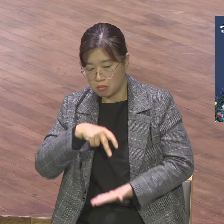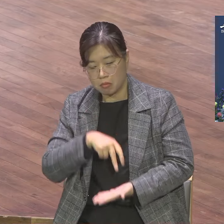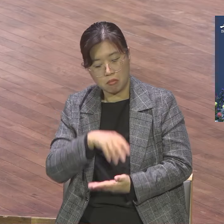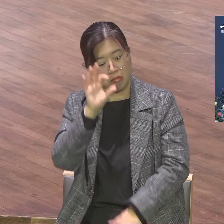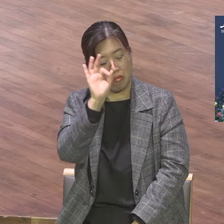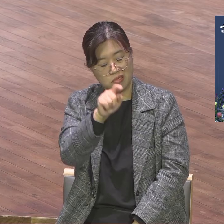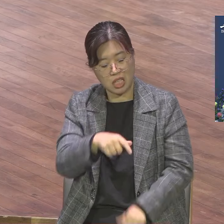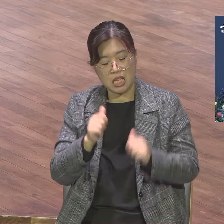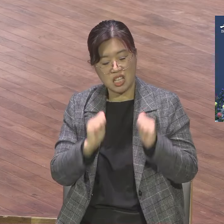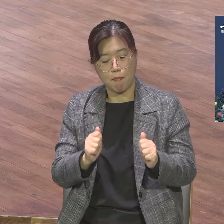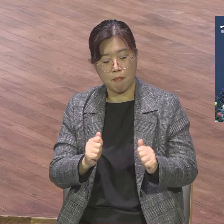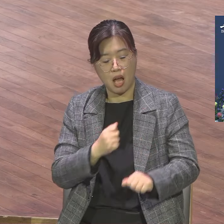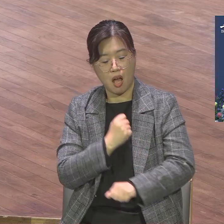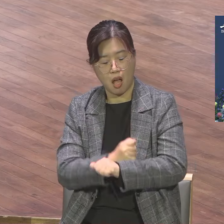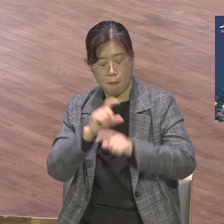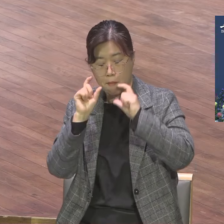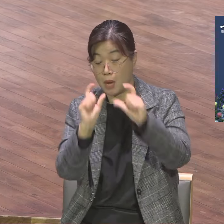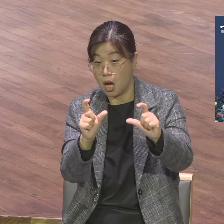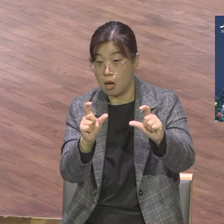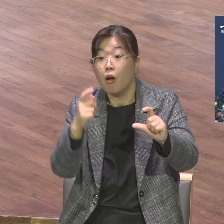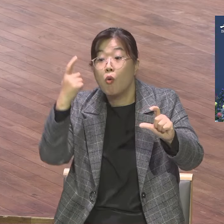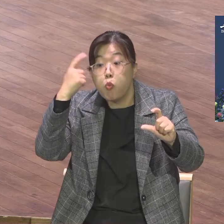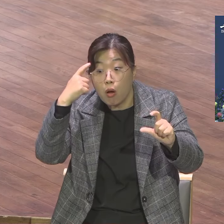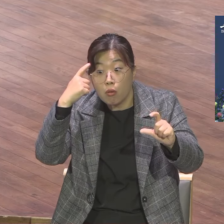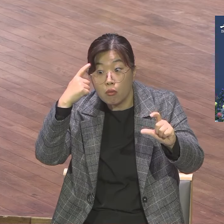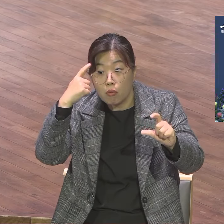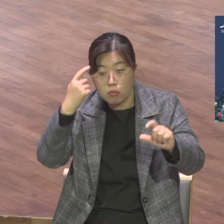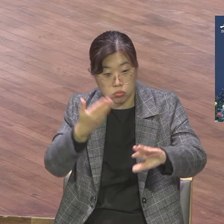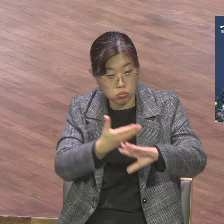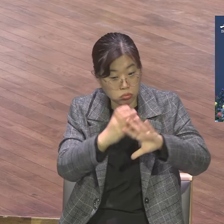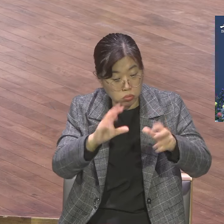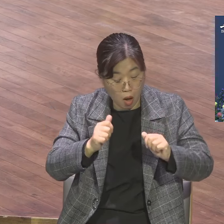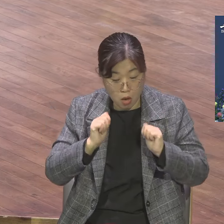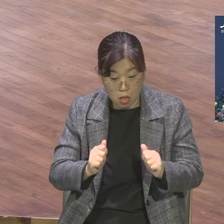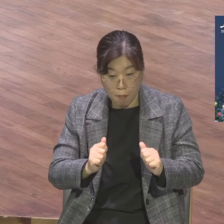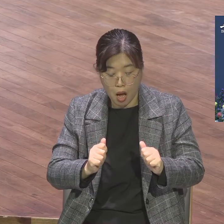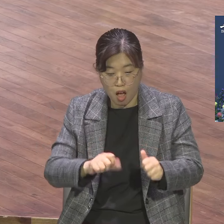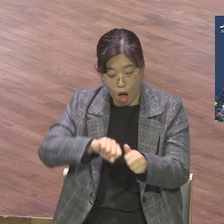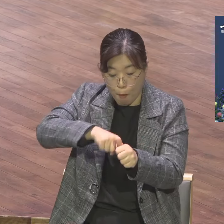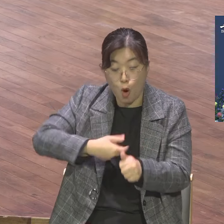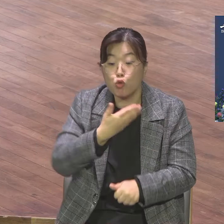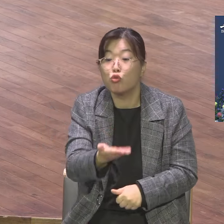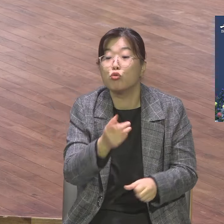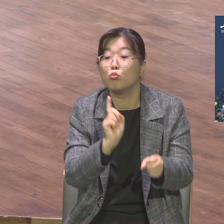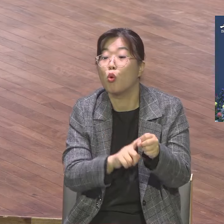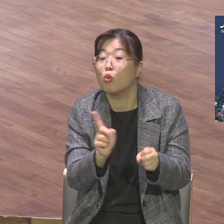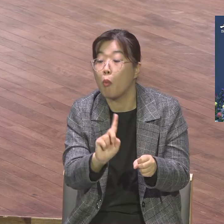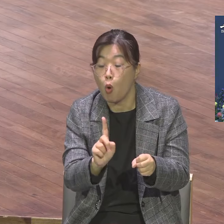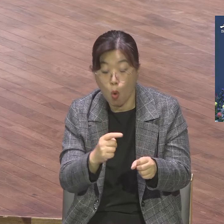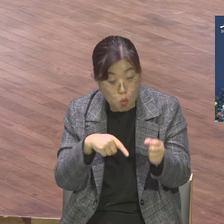왜 심판하느냐? 10개국을 왜 하나님이 심판하시냐? 이 나라들이